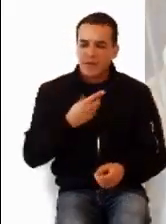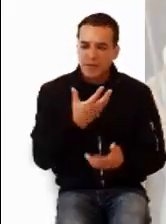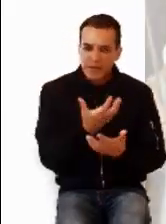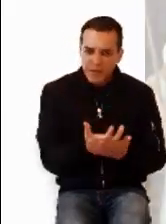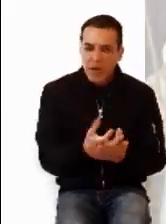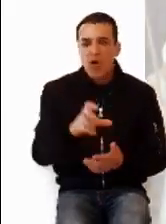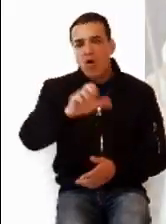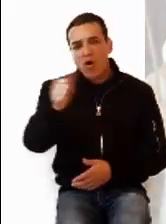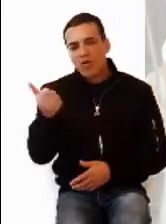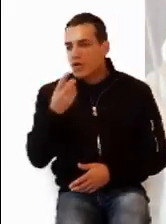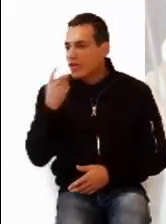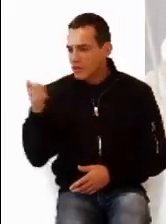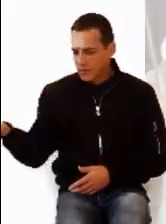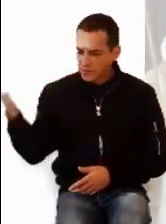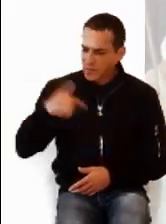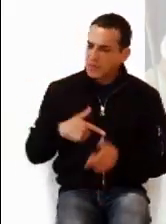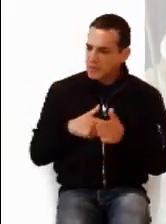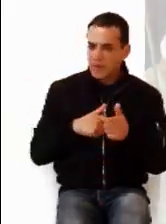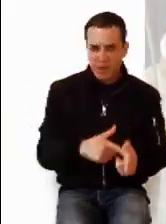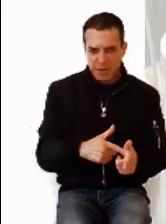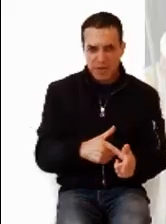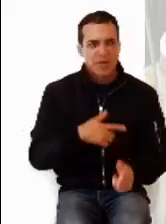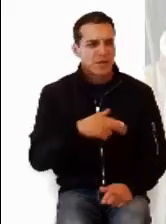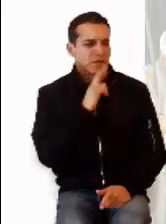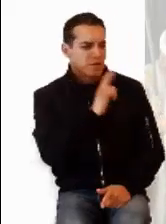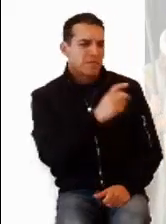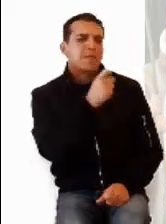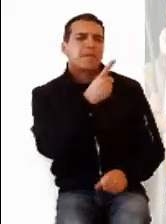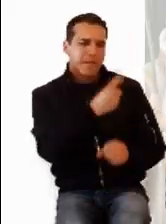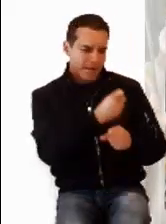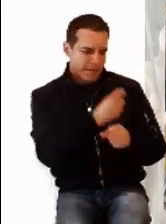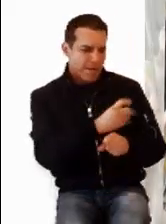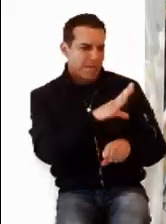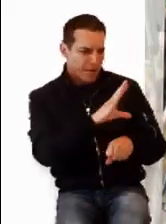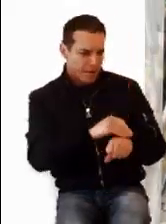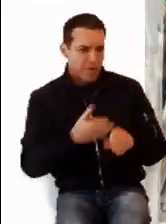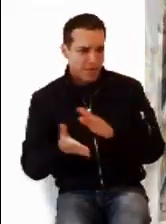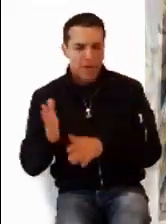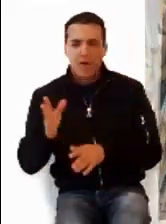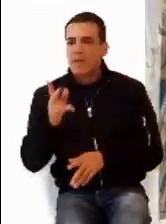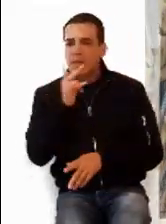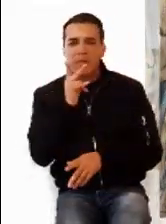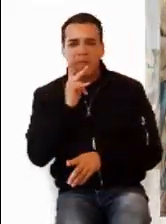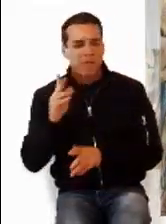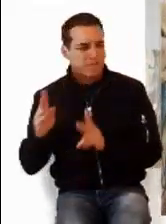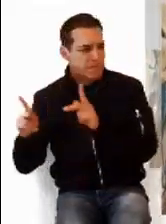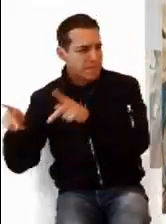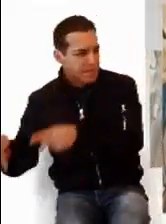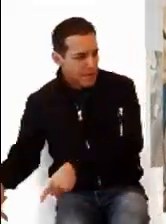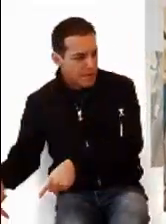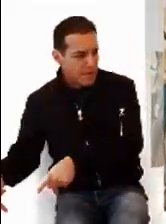"Sígueme". Pero él respondió: "Señor, déjame ir primero a enterrar a mi padre". Jesús le